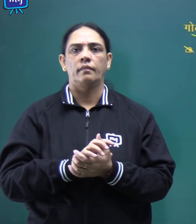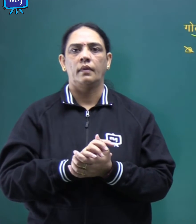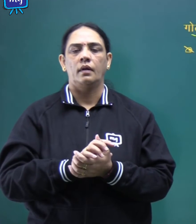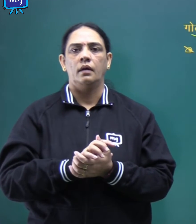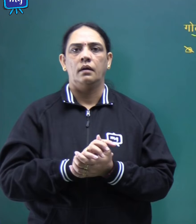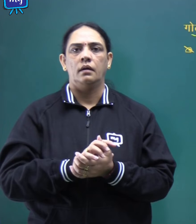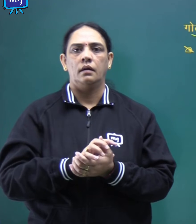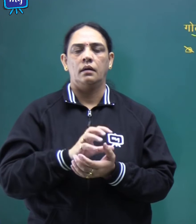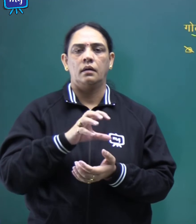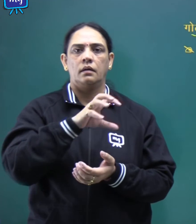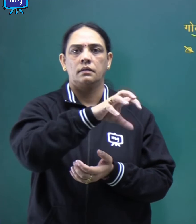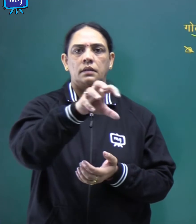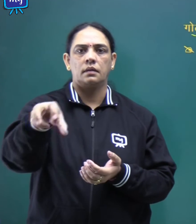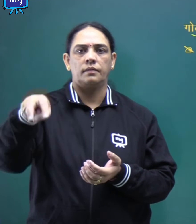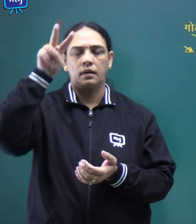क्षेत्रफल,